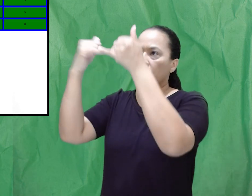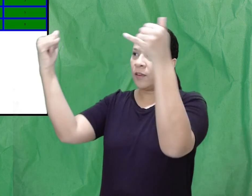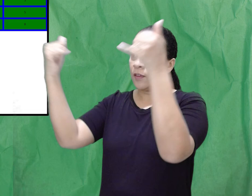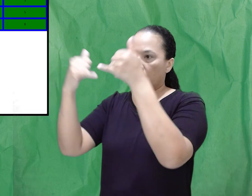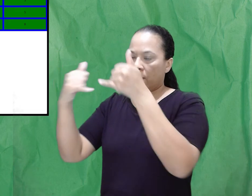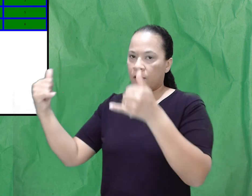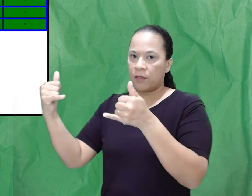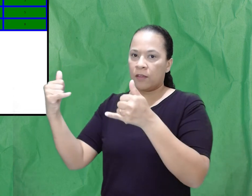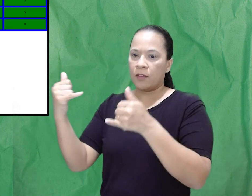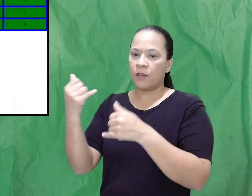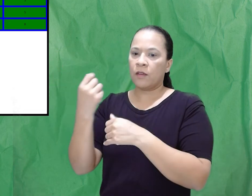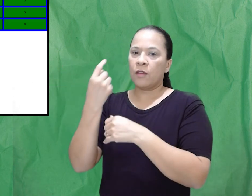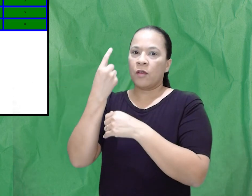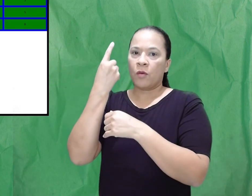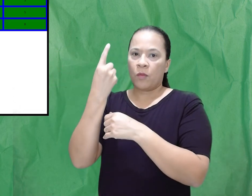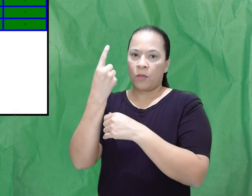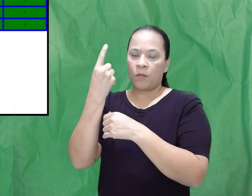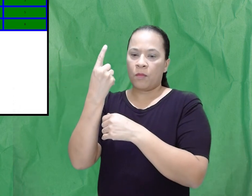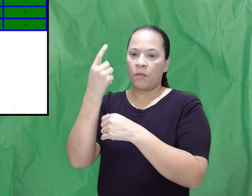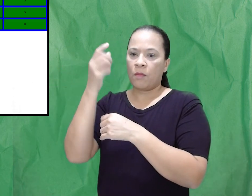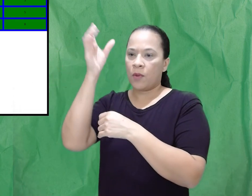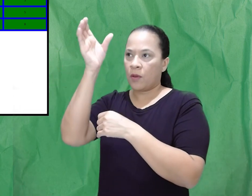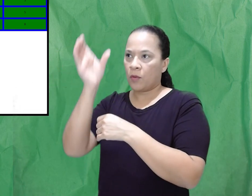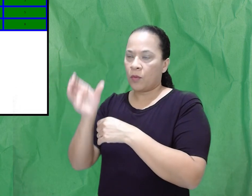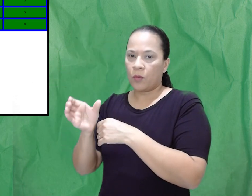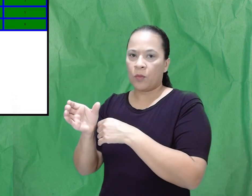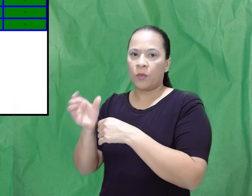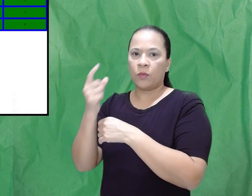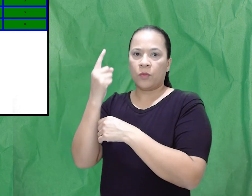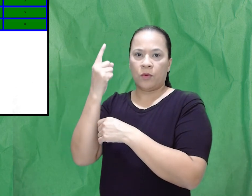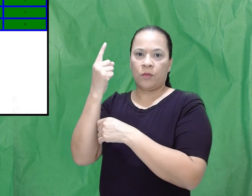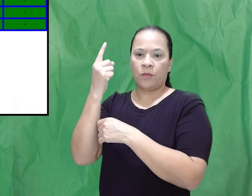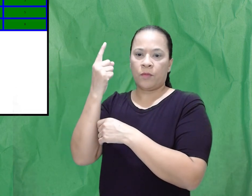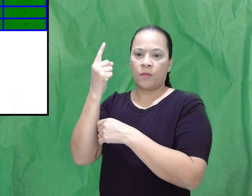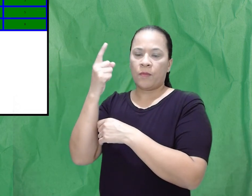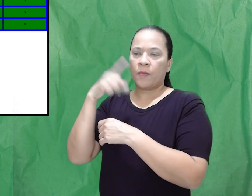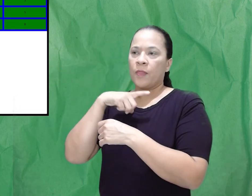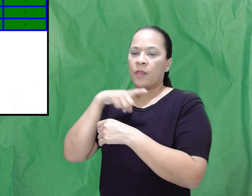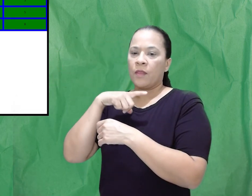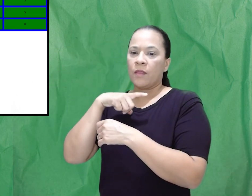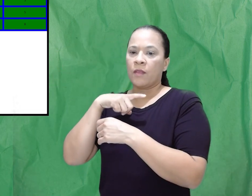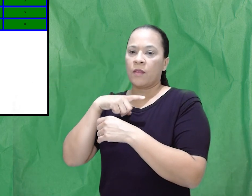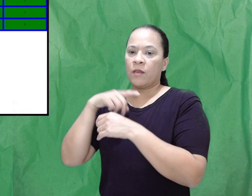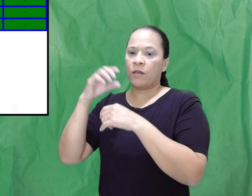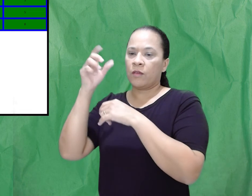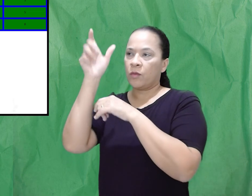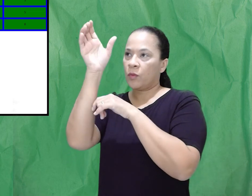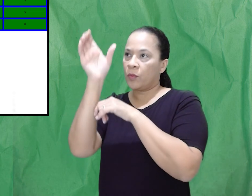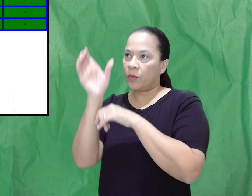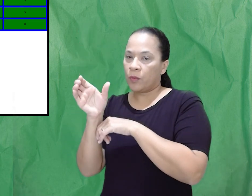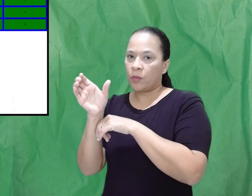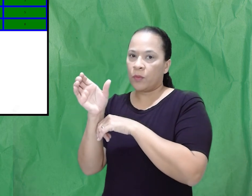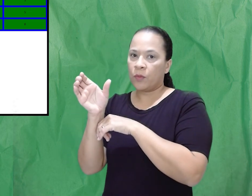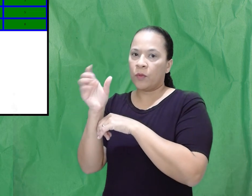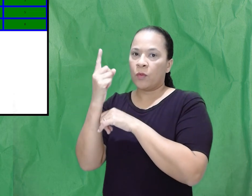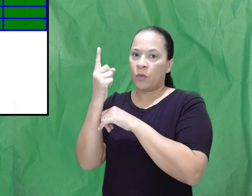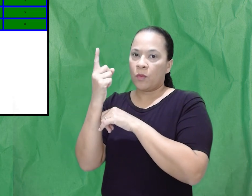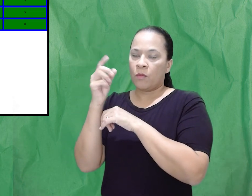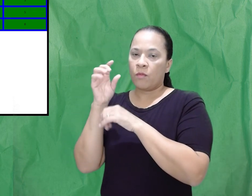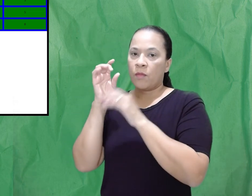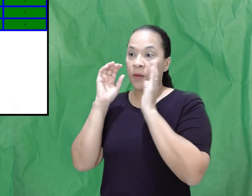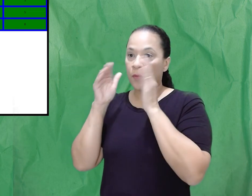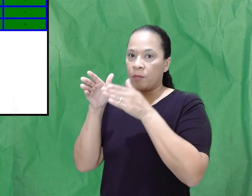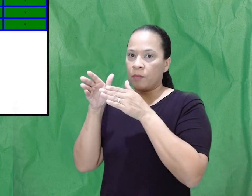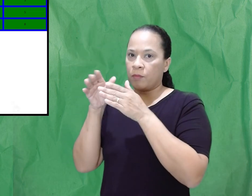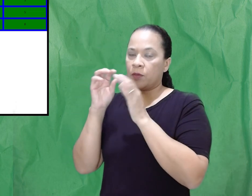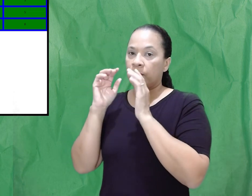Que é o diferencial. Os outros vão ocupar só uma linha e uma coluna. Só está no espaço de uma linha e uma coluna específica. Então agora eu tenho aqui